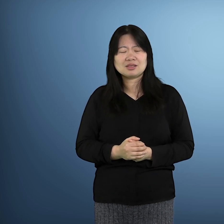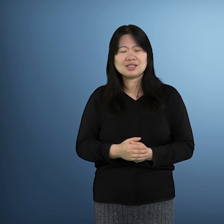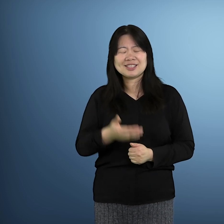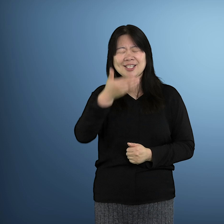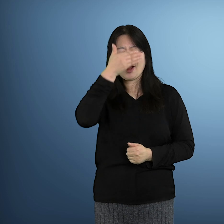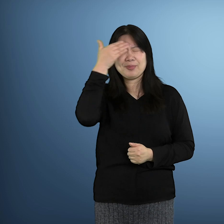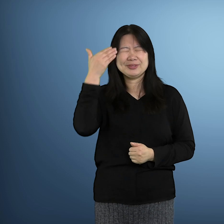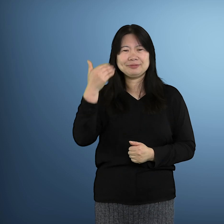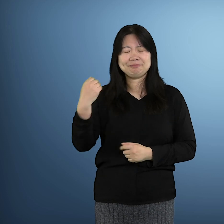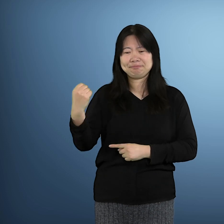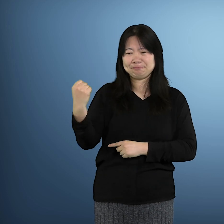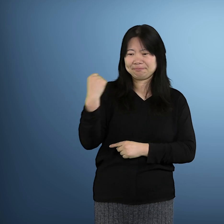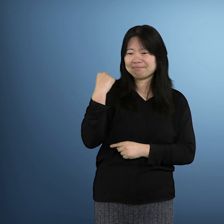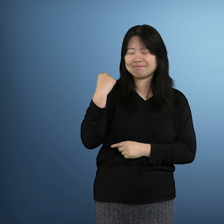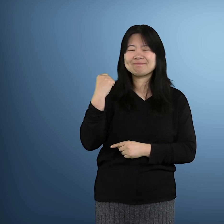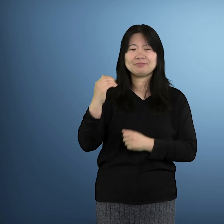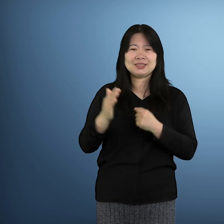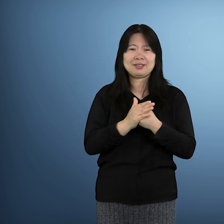젊음이라는 힘으로